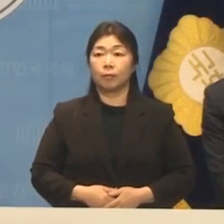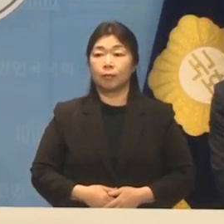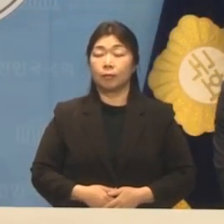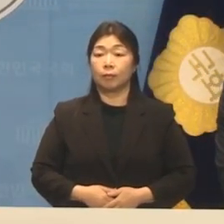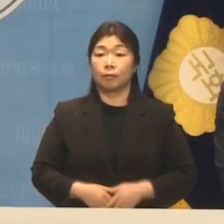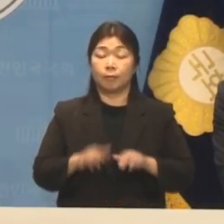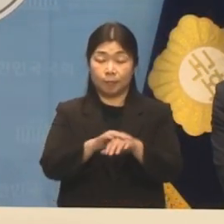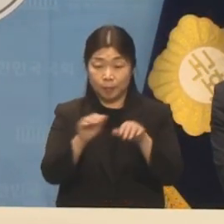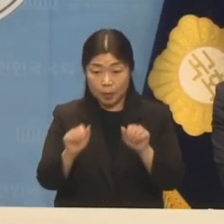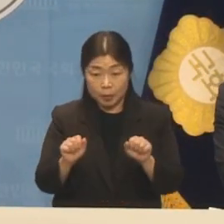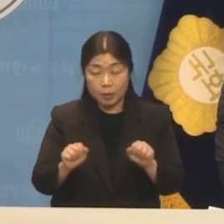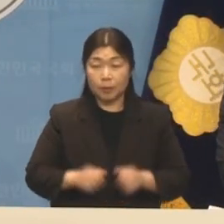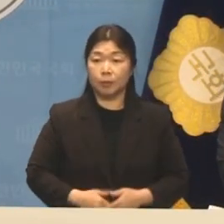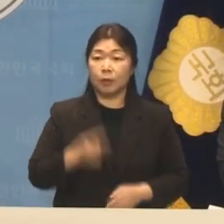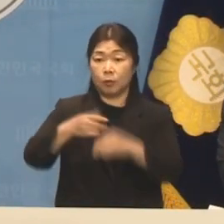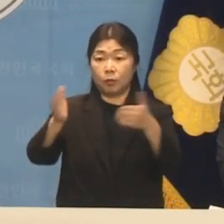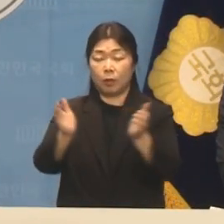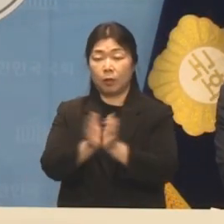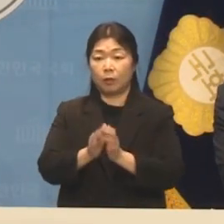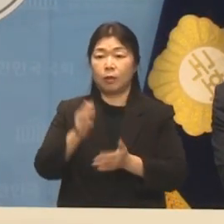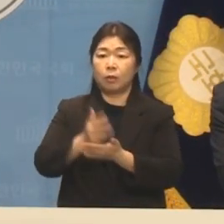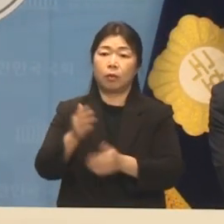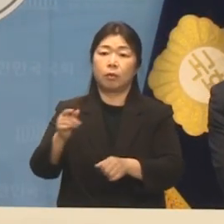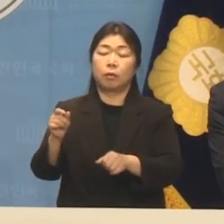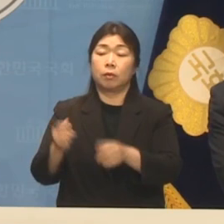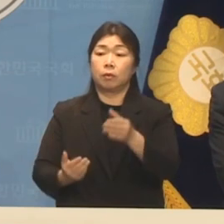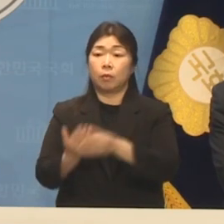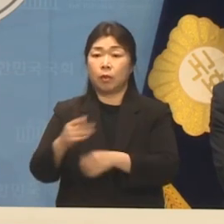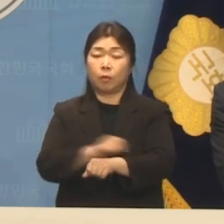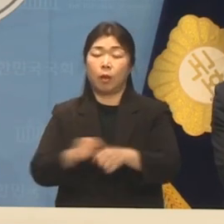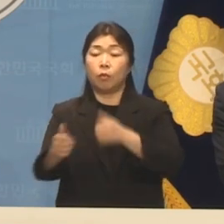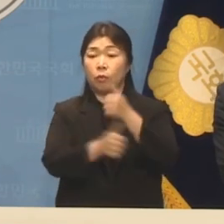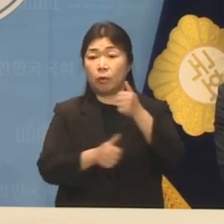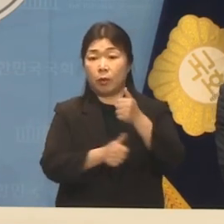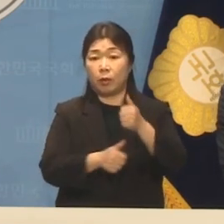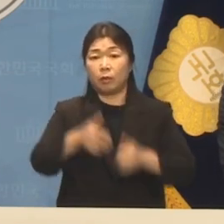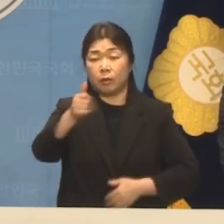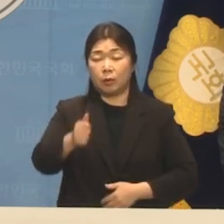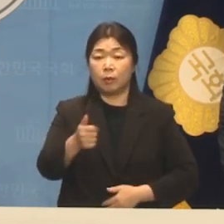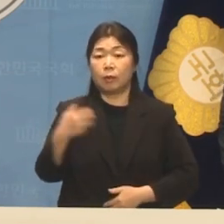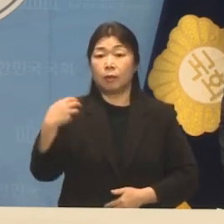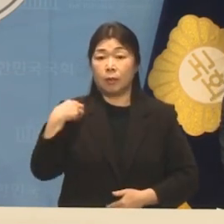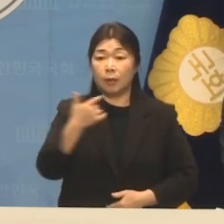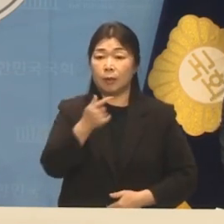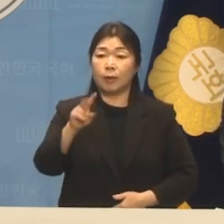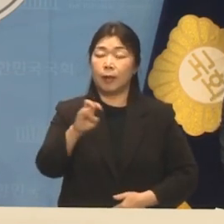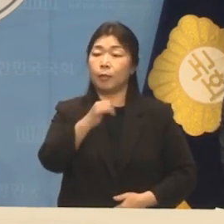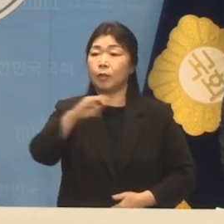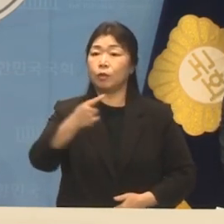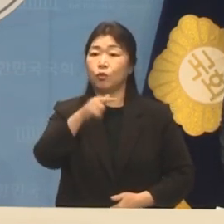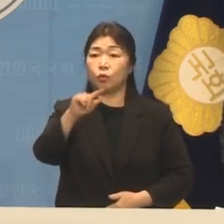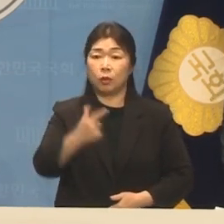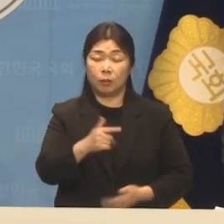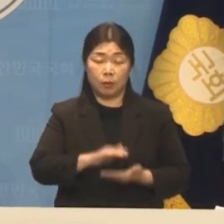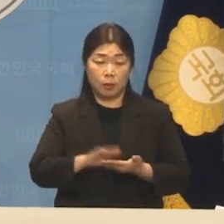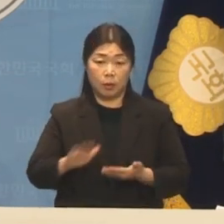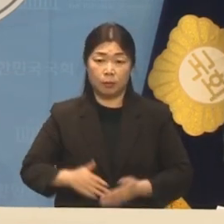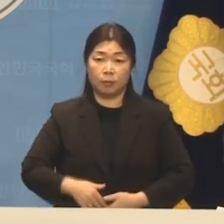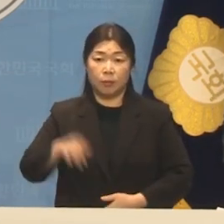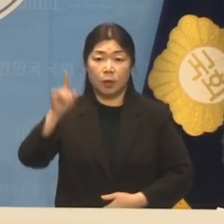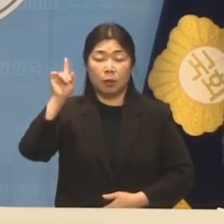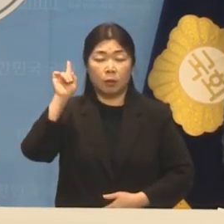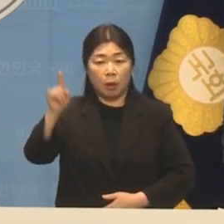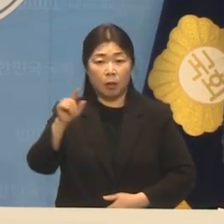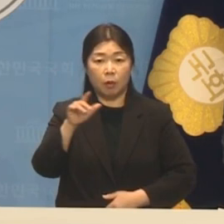네, 안녕하십니까. 더불어민주당 이태원 참사 특별위원회 위원장 남인순입니다. 정부가 내일